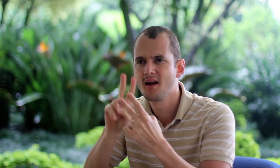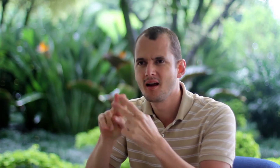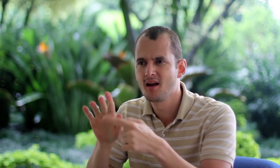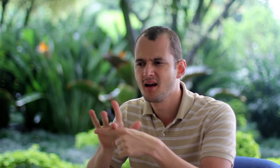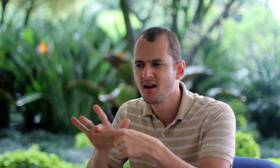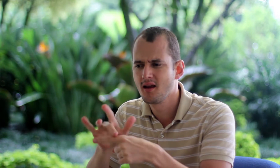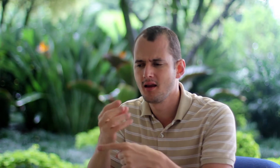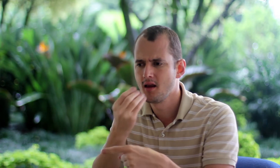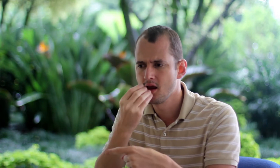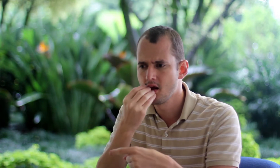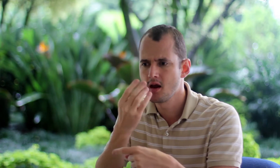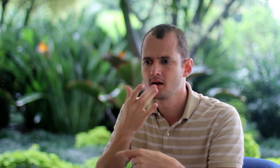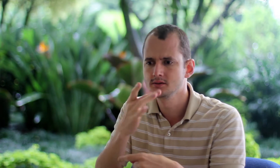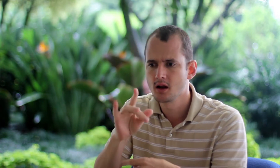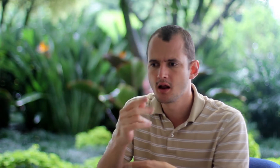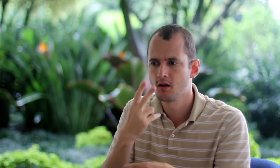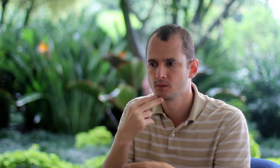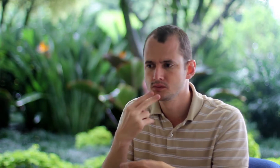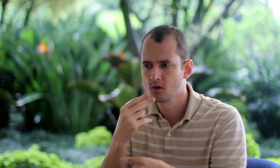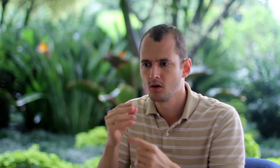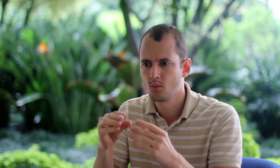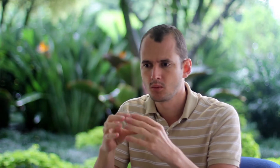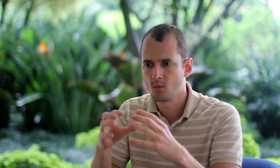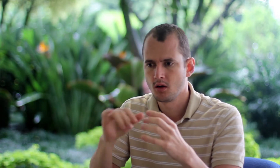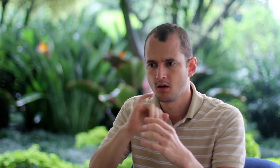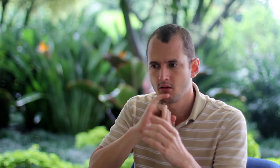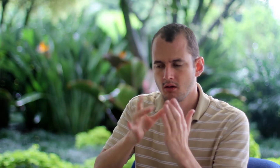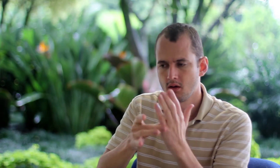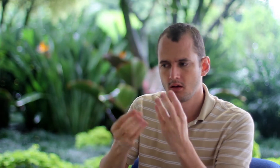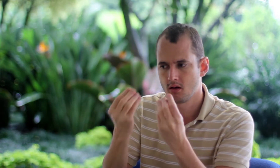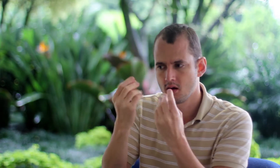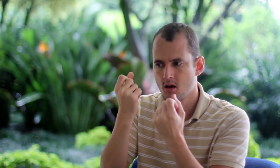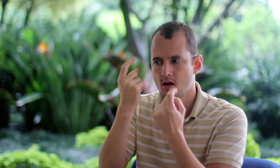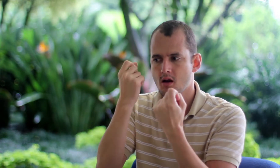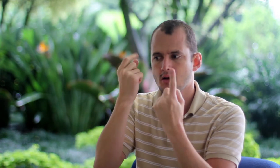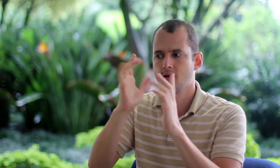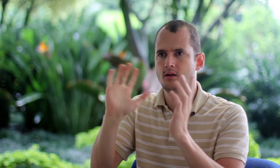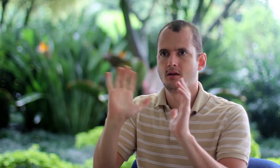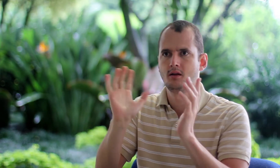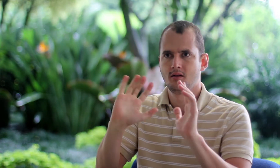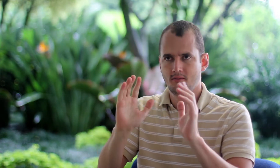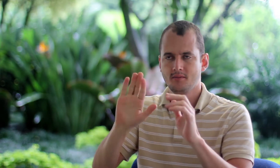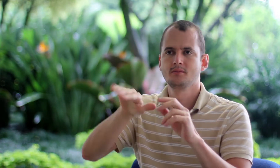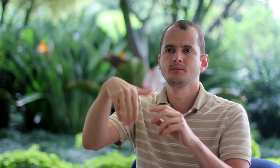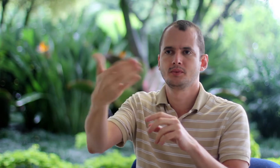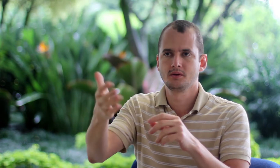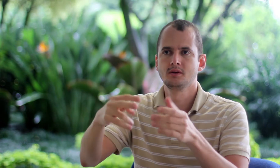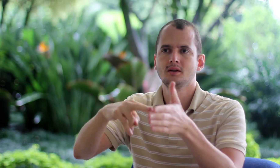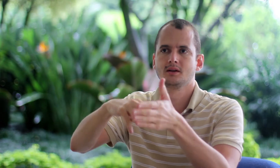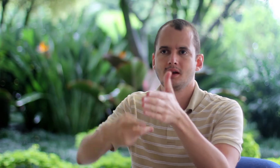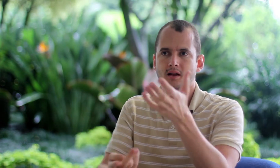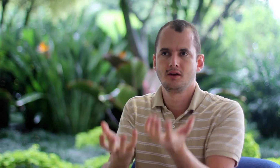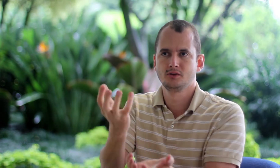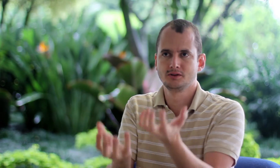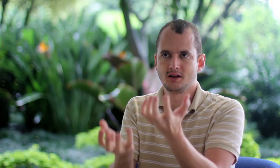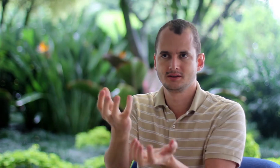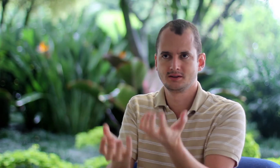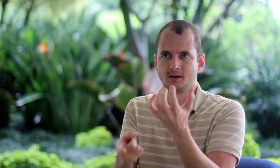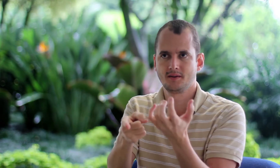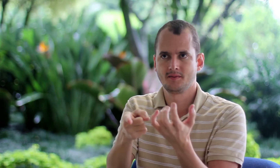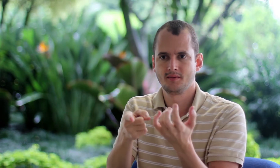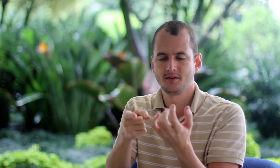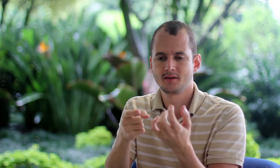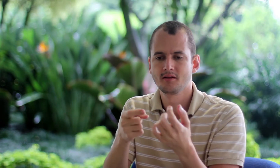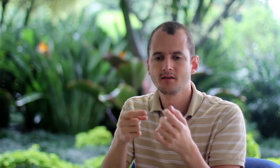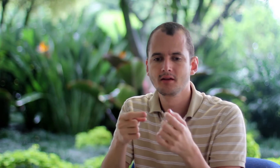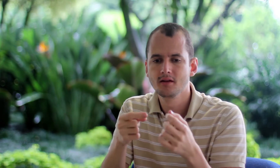Y algo como práctico, dulces, salado, bueno. Y después ya